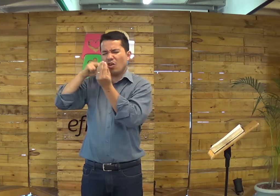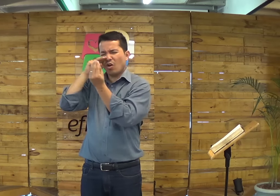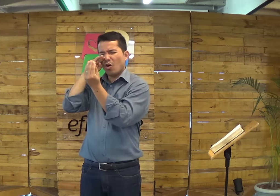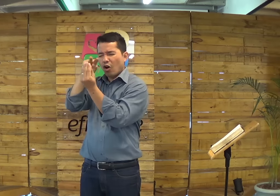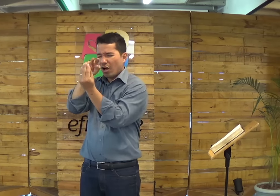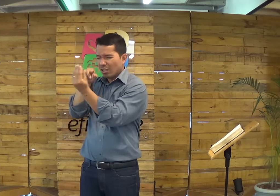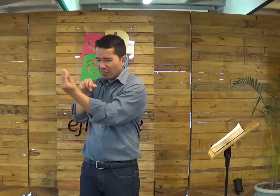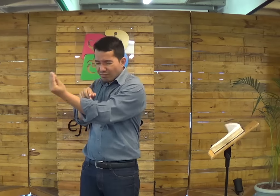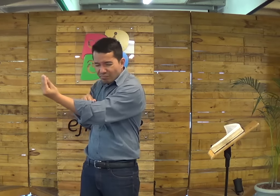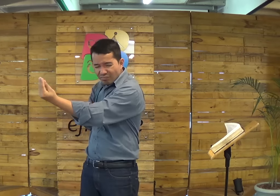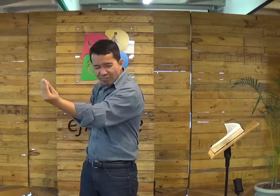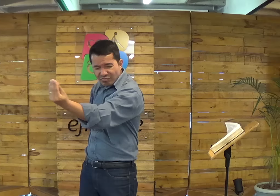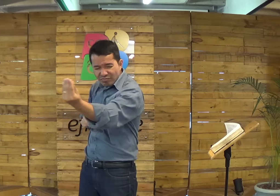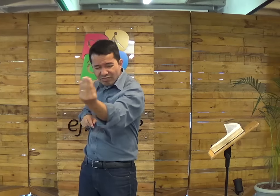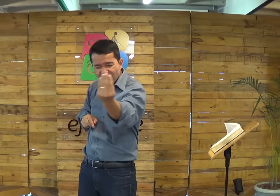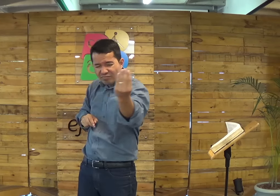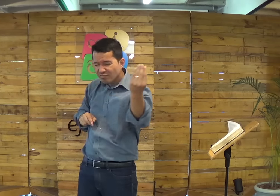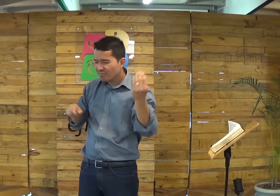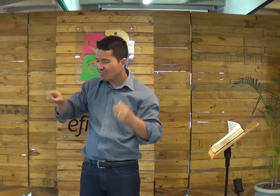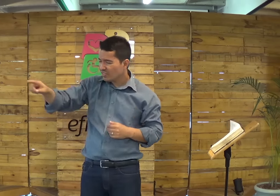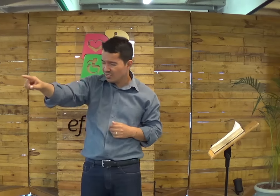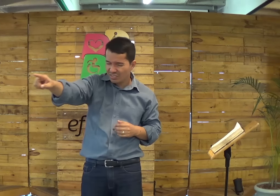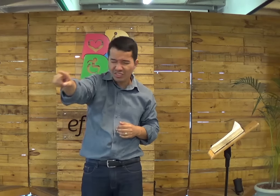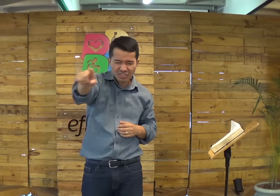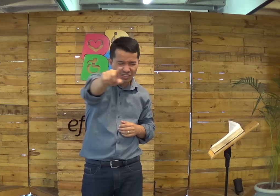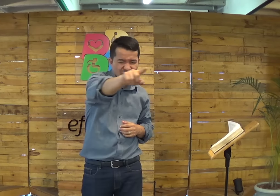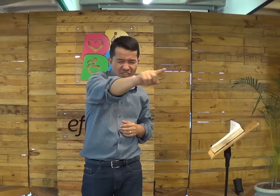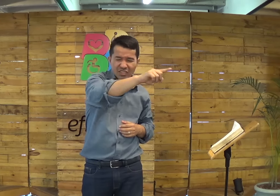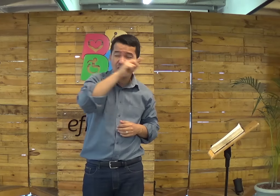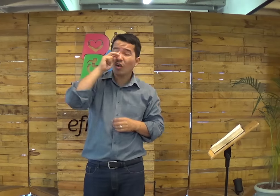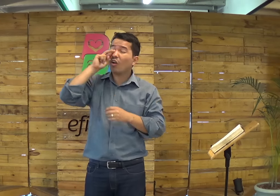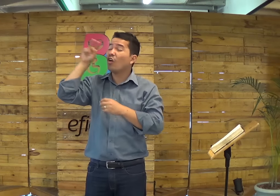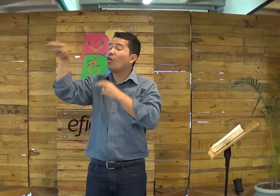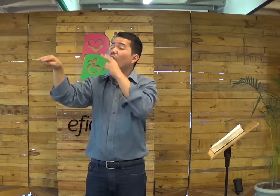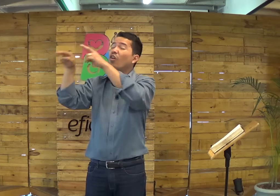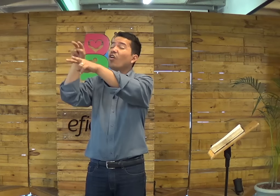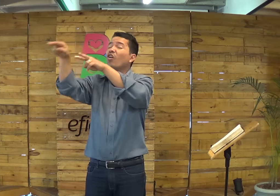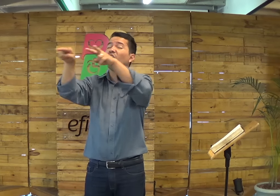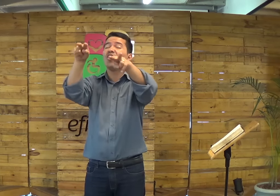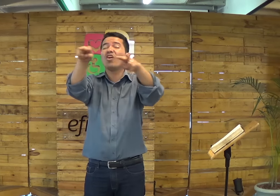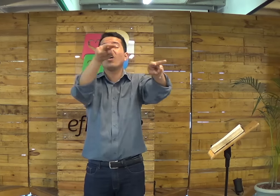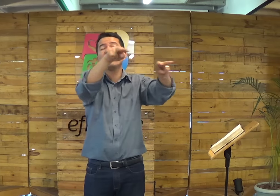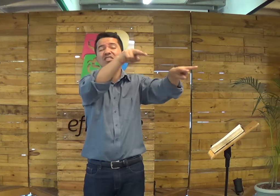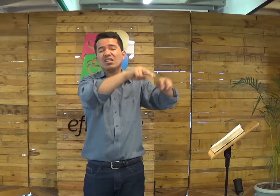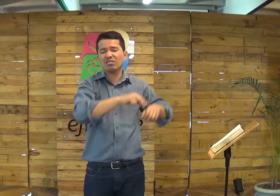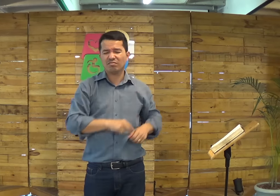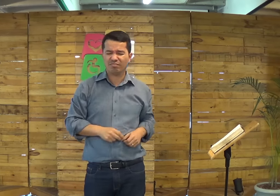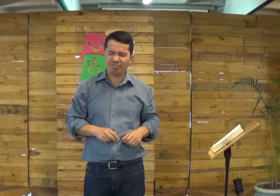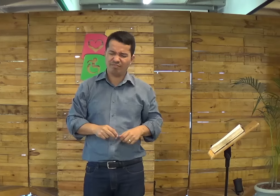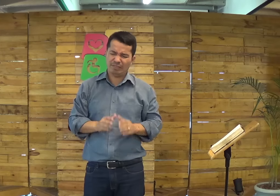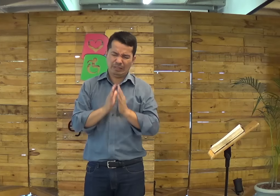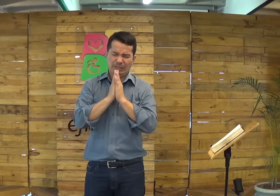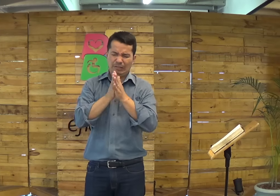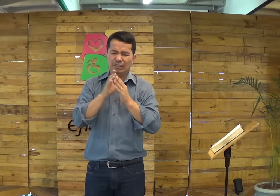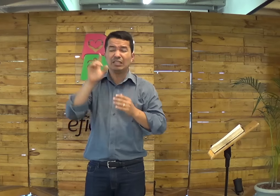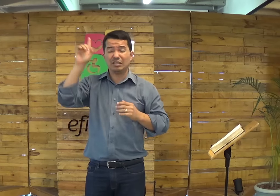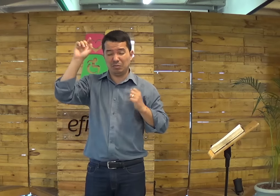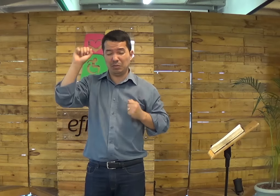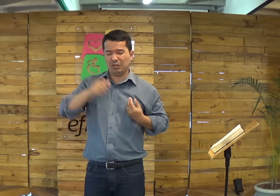vida que você a minha vida agora que essas pessoas que estão em pé que o senhor olhe para cada uma delas Deus